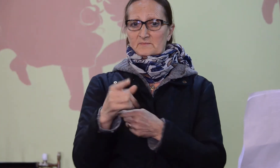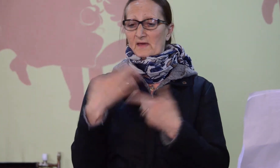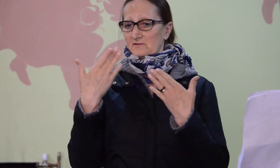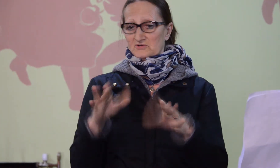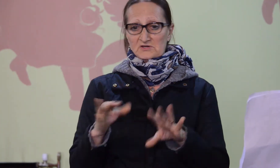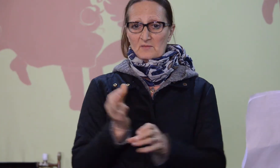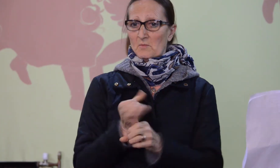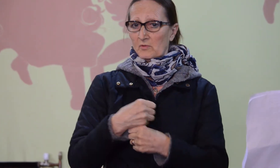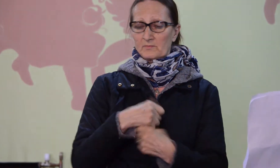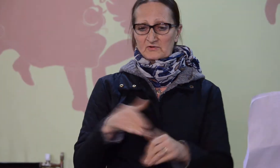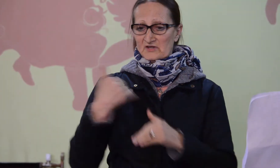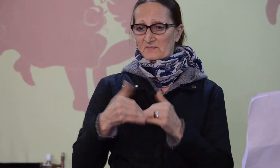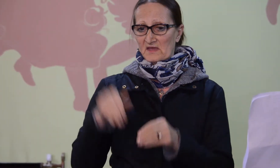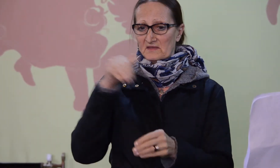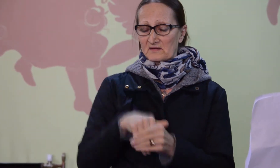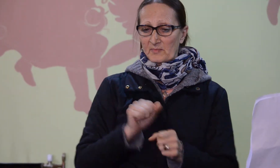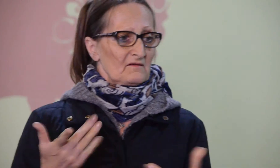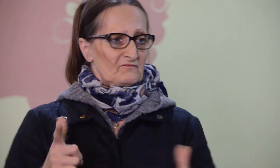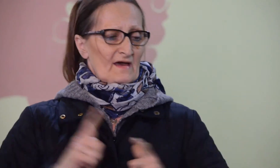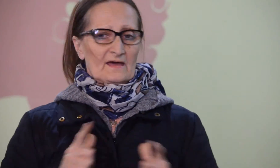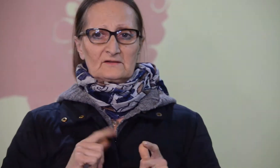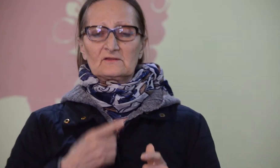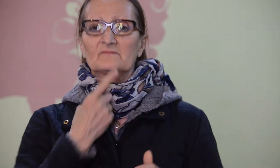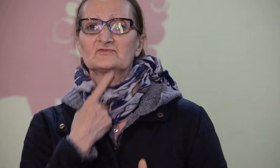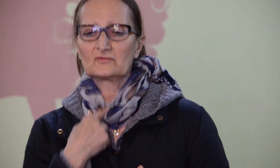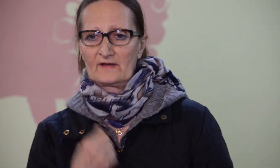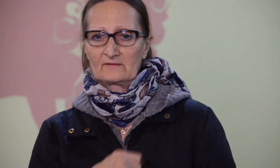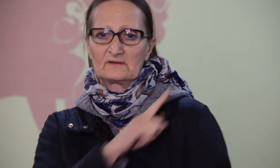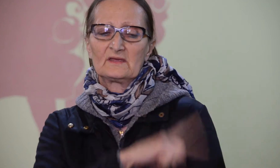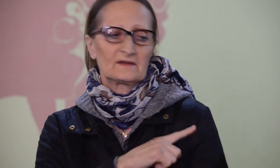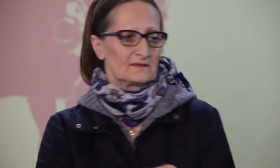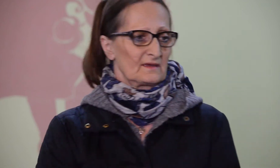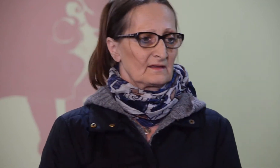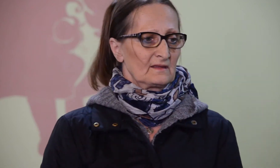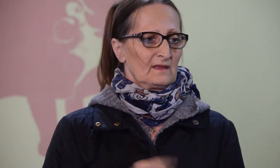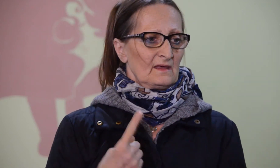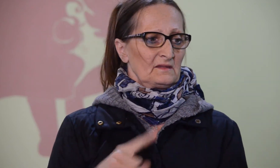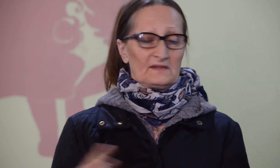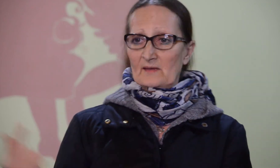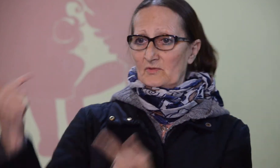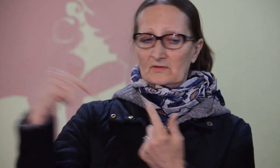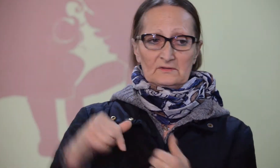kenyérben. Hiába vártam, sóvány irigyen, nem éltatott rá, hogy őt hitjem.